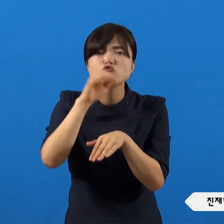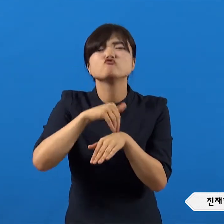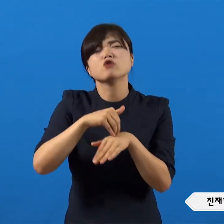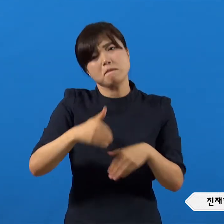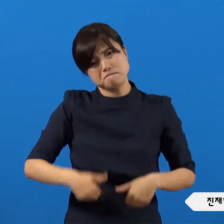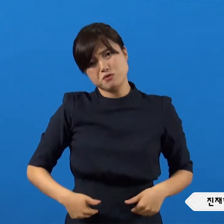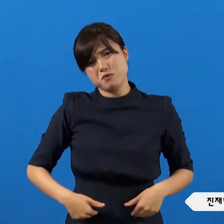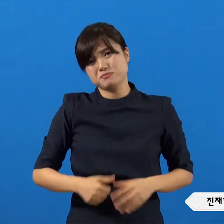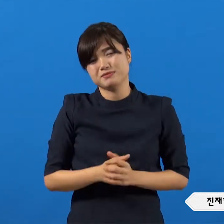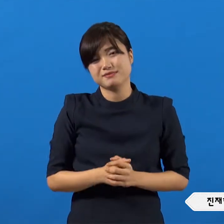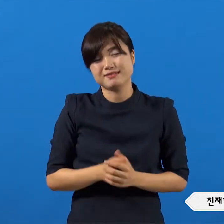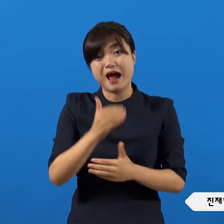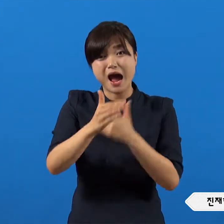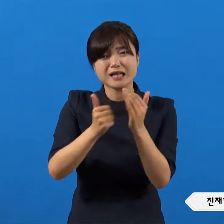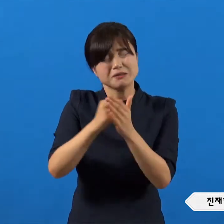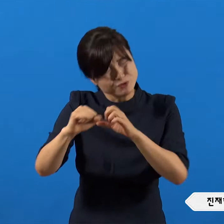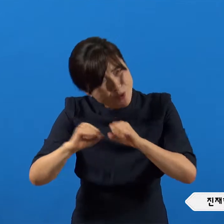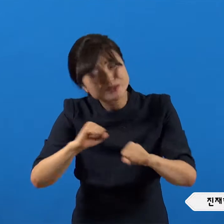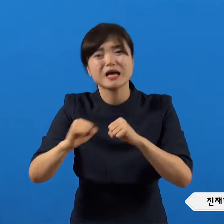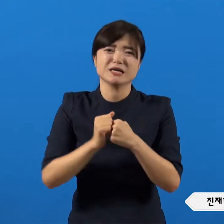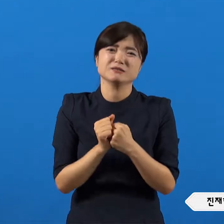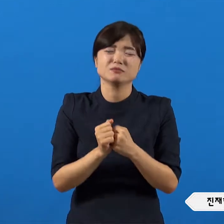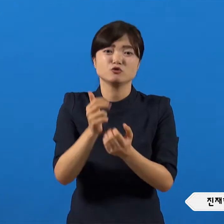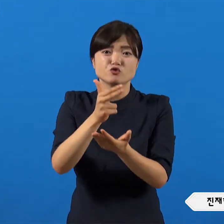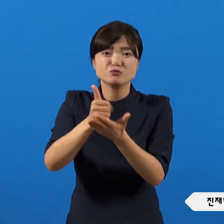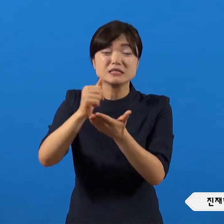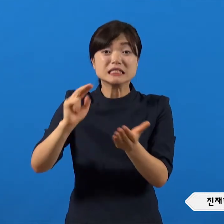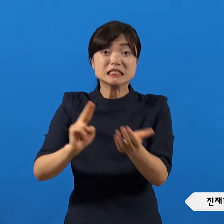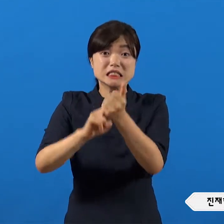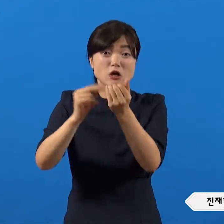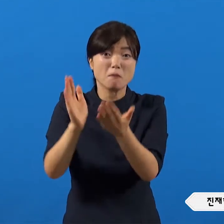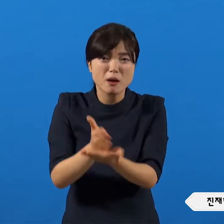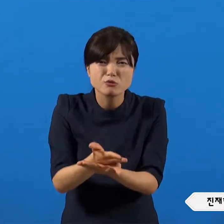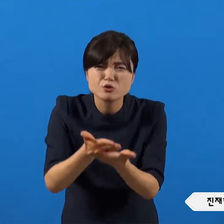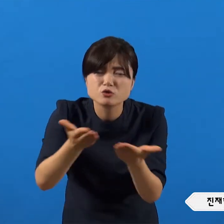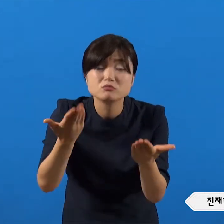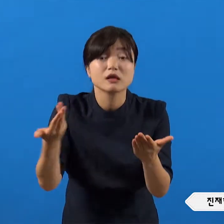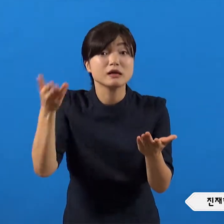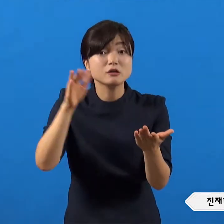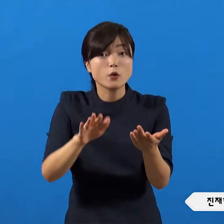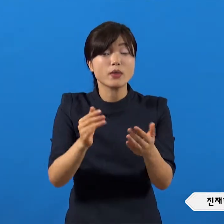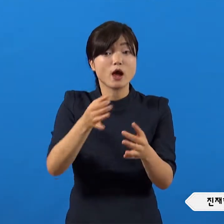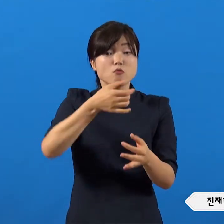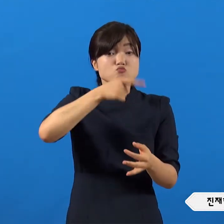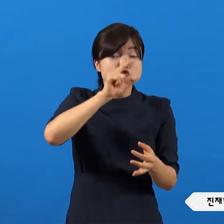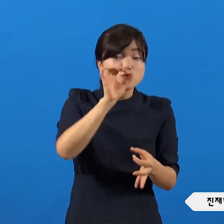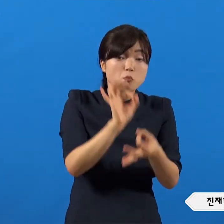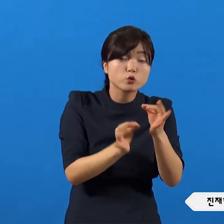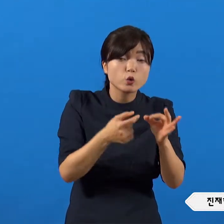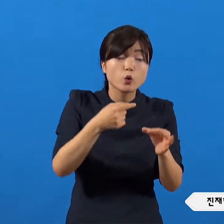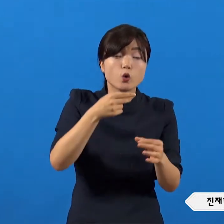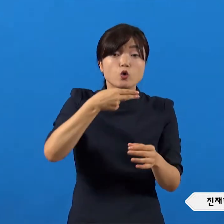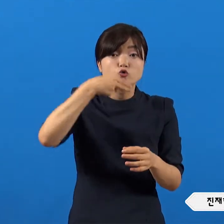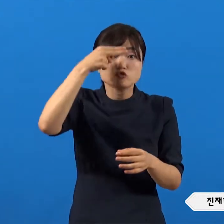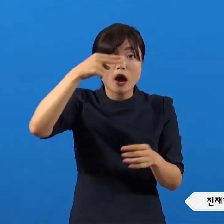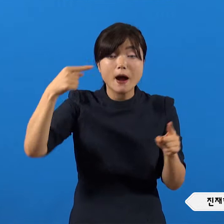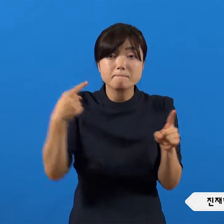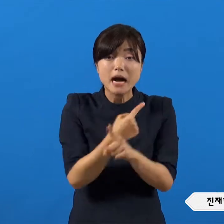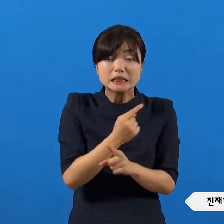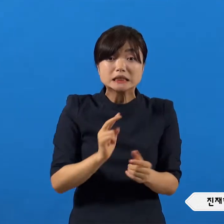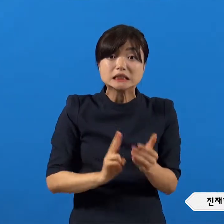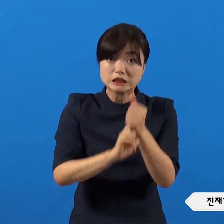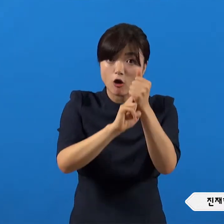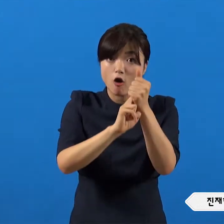필요합니다. 하나님은 역사하십니다. 주께서 기적을 베푸십니다. 그런데 물이 포도주가 되는 기적 가운데